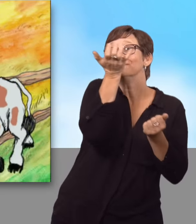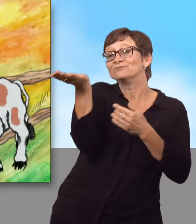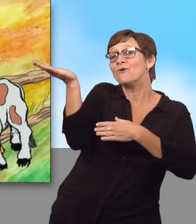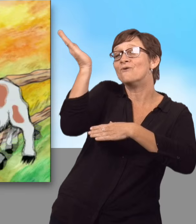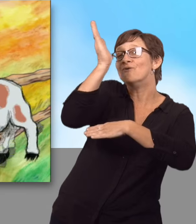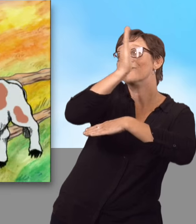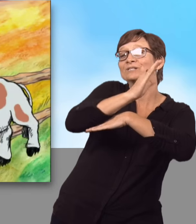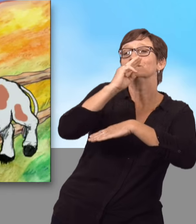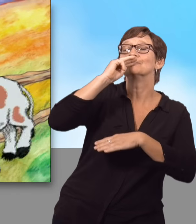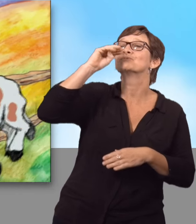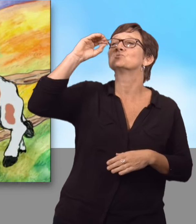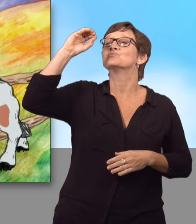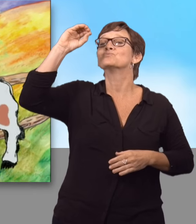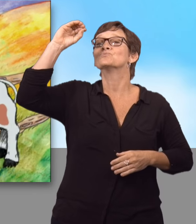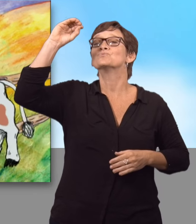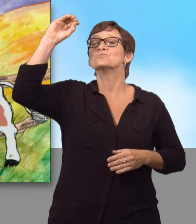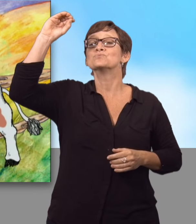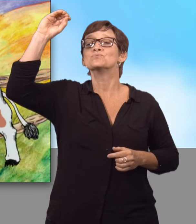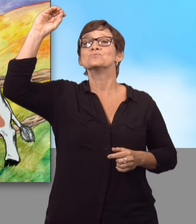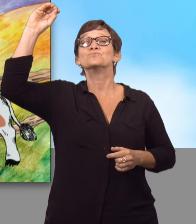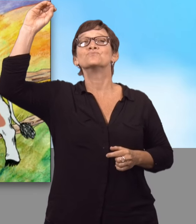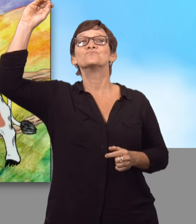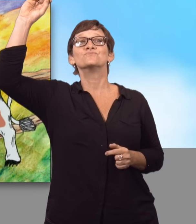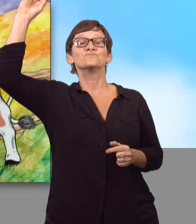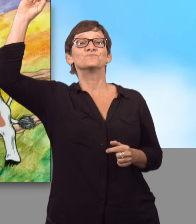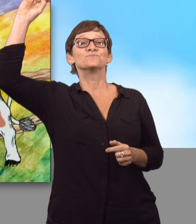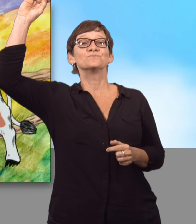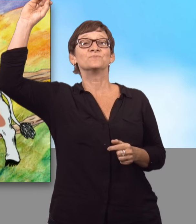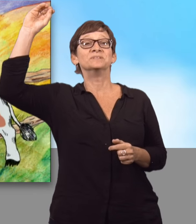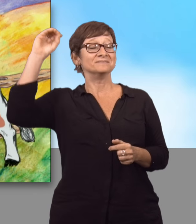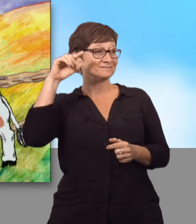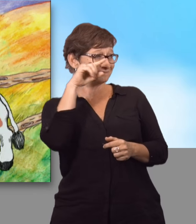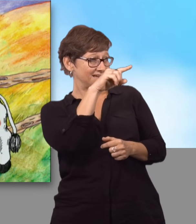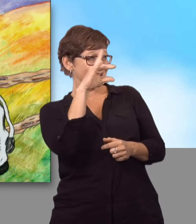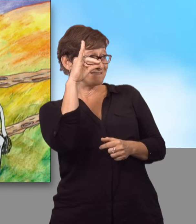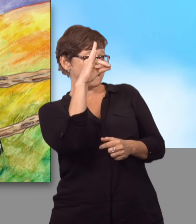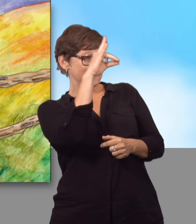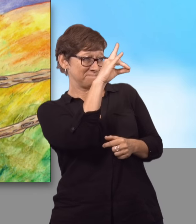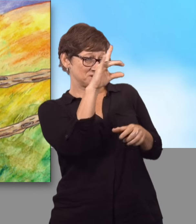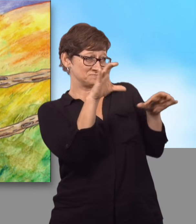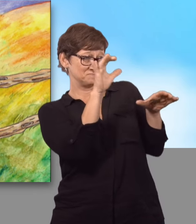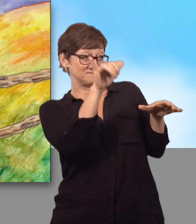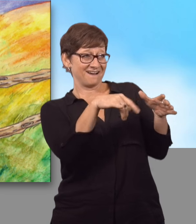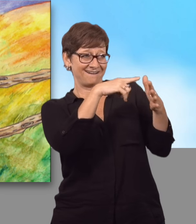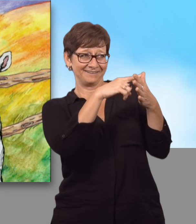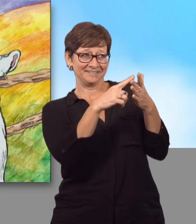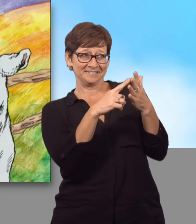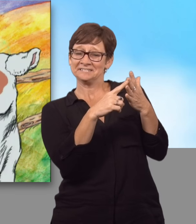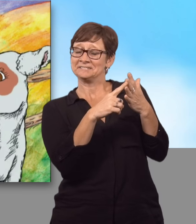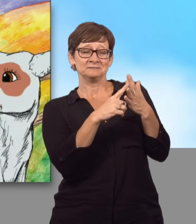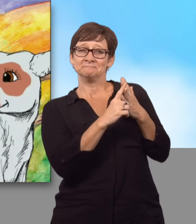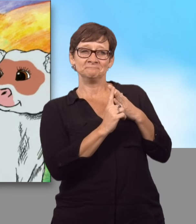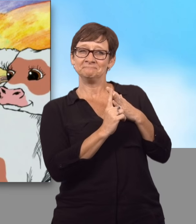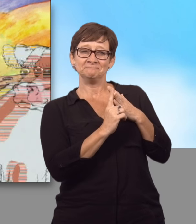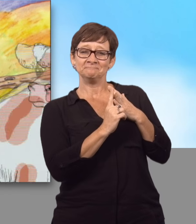Pasea en el pasto y le encanta decir mu. Creo que una llama más bien diría tú.